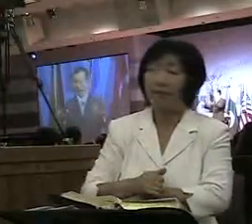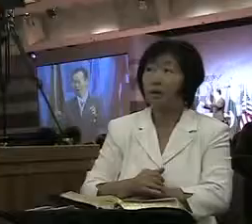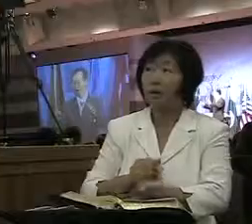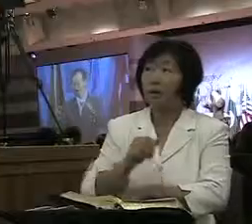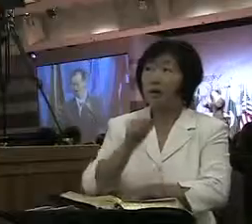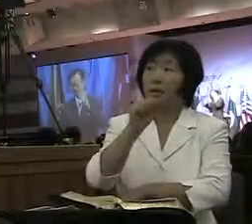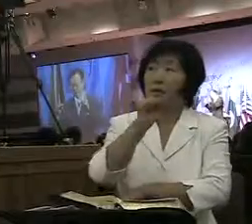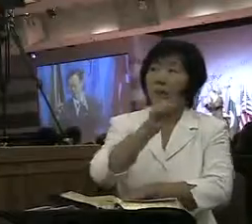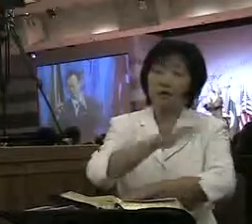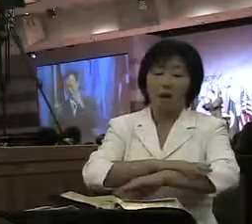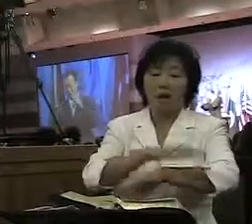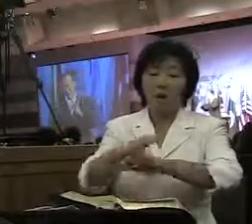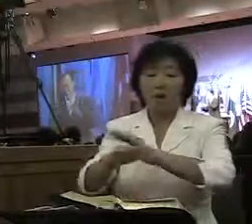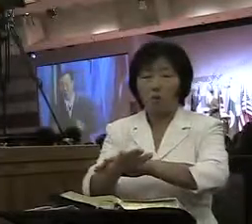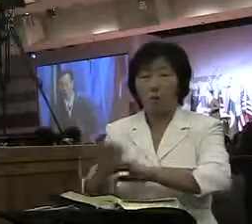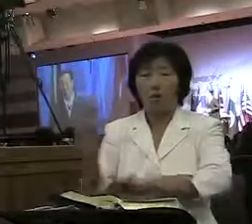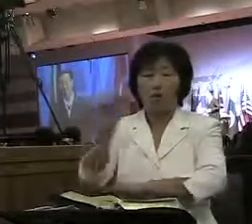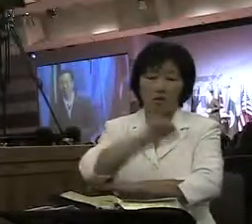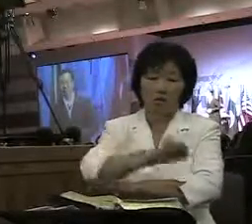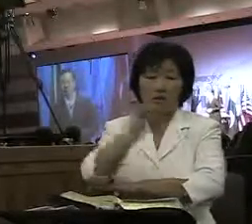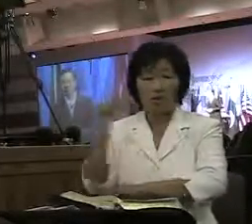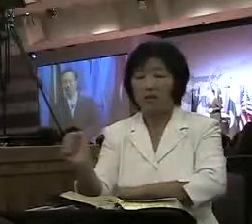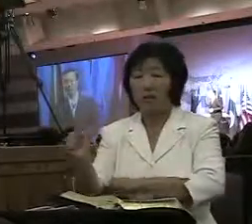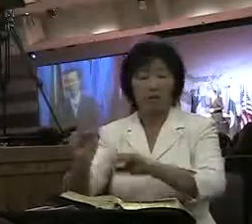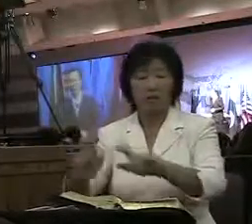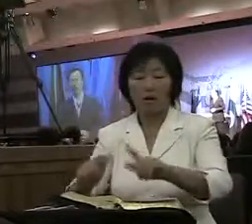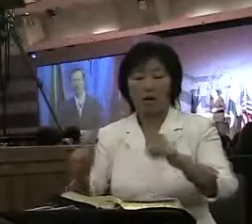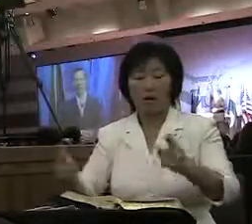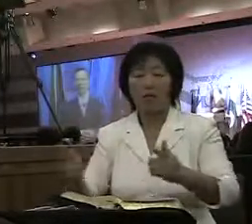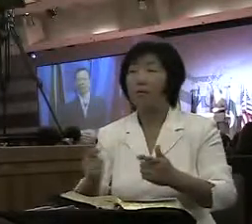좌로나 우로나 치우치지 않더라고요.